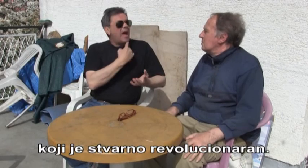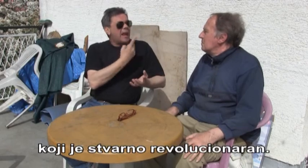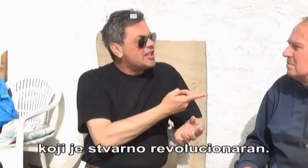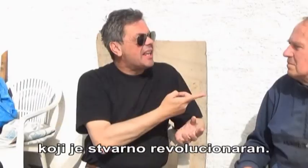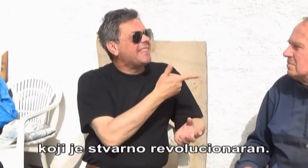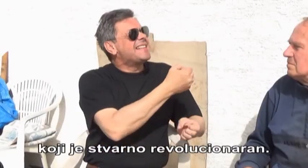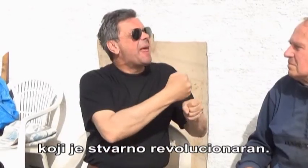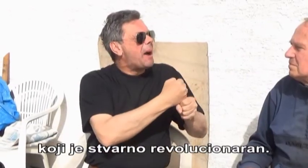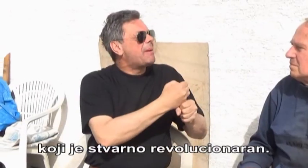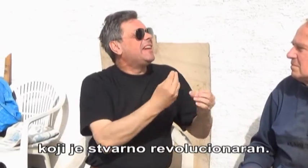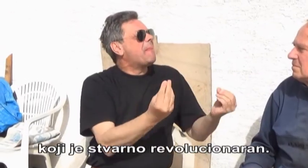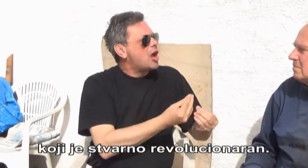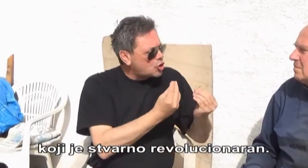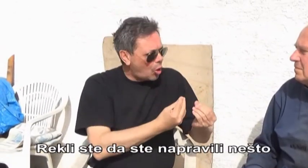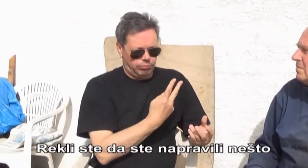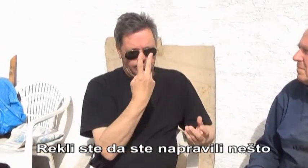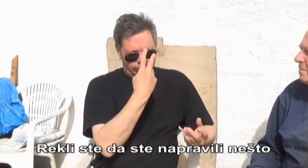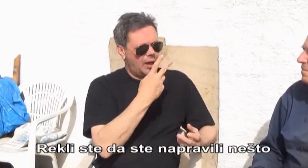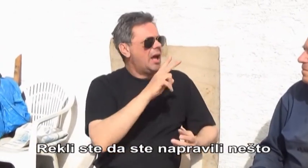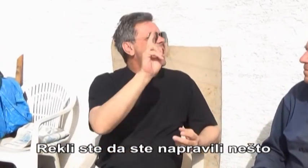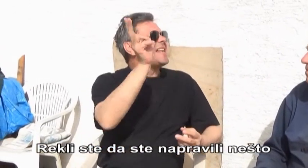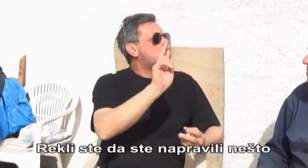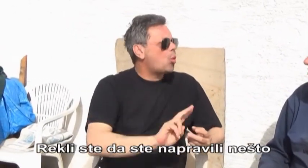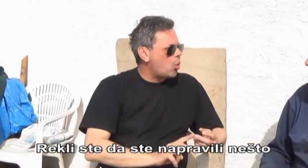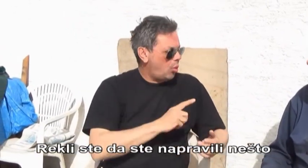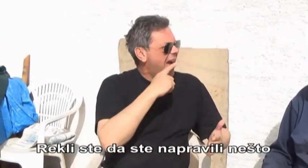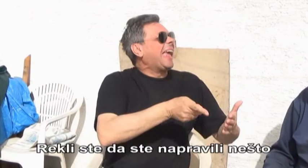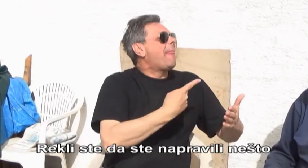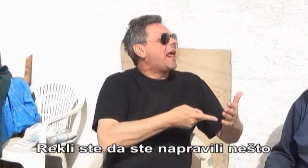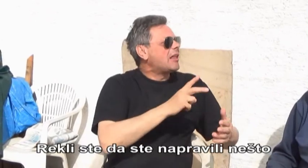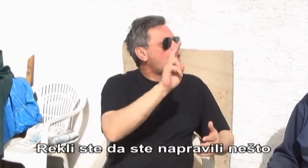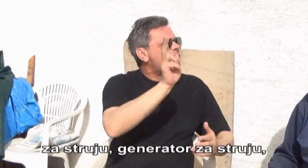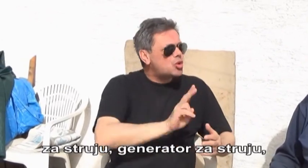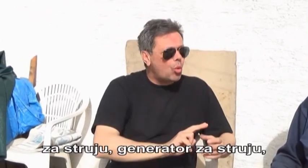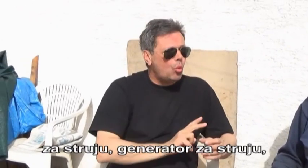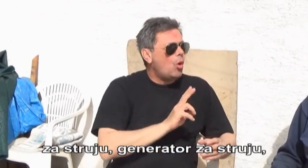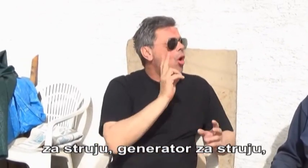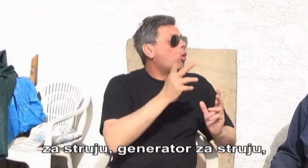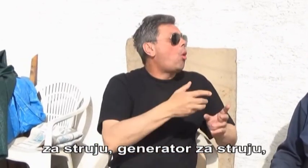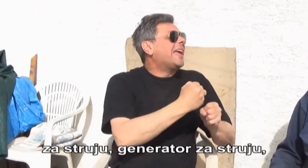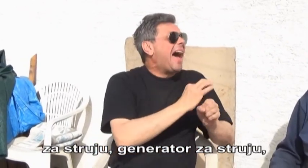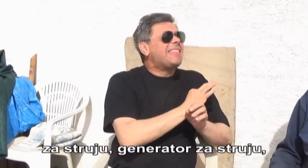Rekli ste da ste napravili nešto za struju, generator za struju koji radi